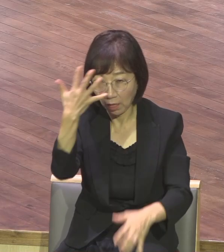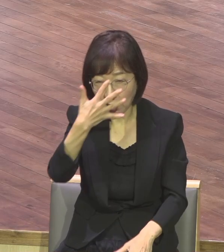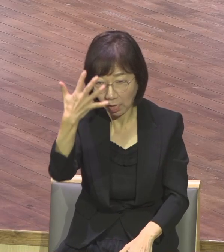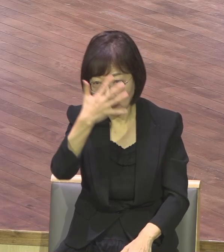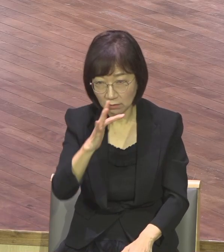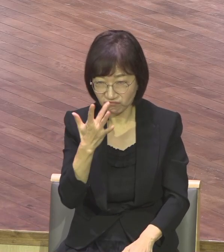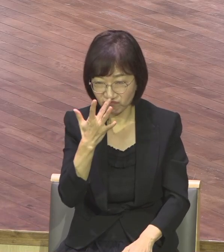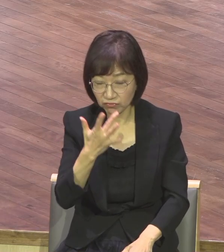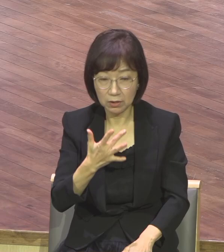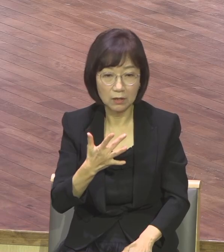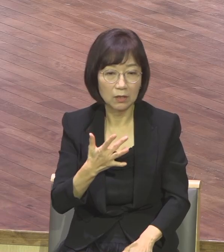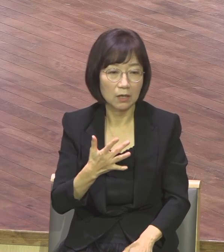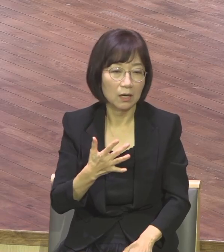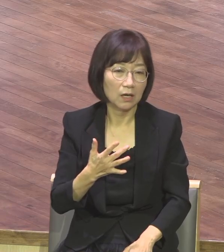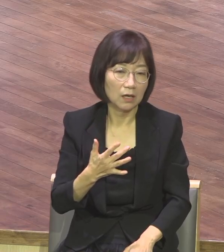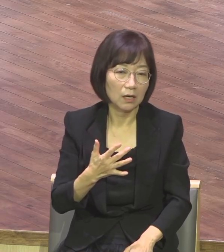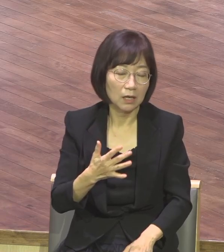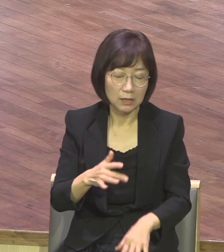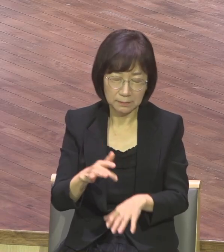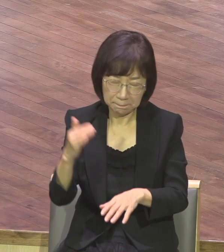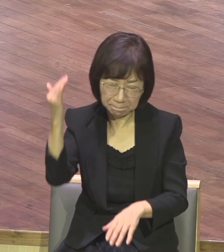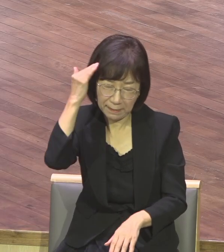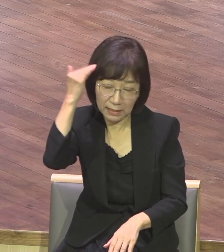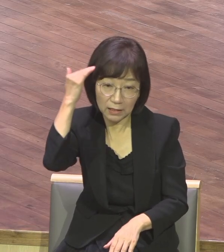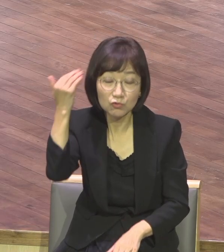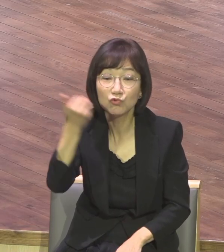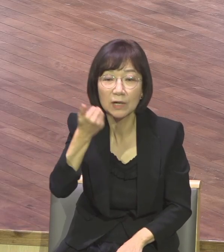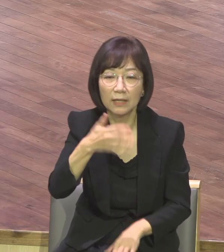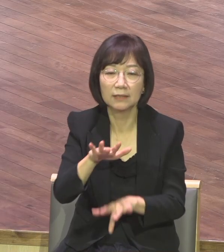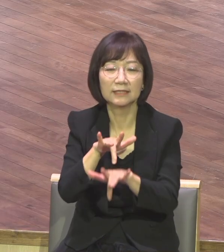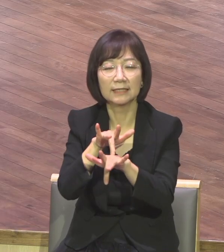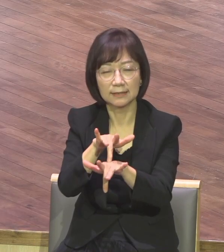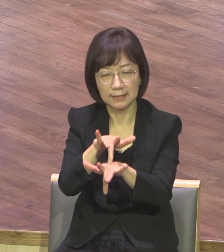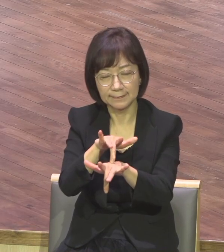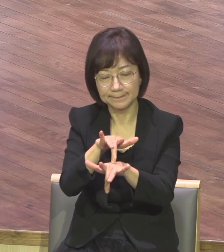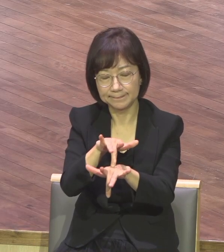잡아도 실행 못 하도록 끝까지 따라갑니다. 끝까지